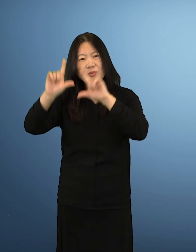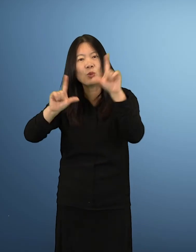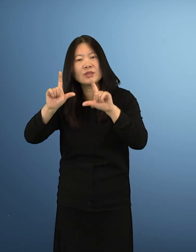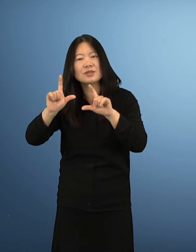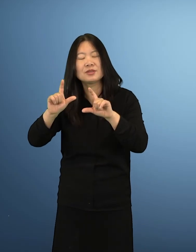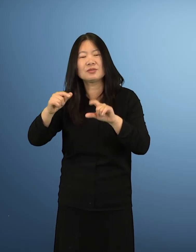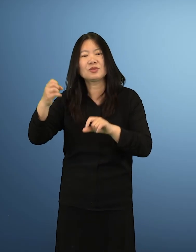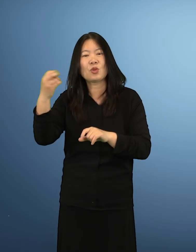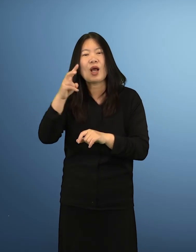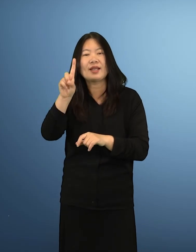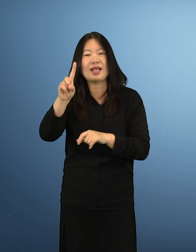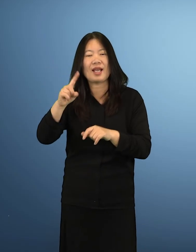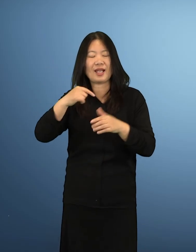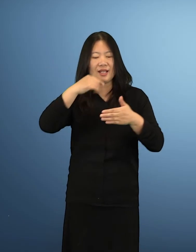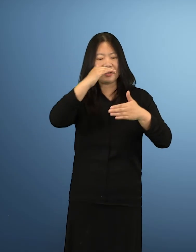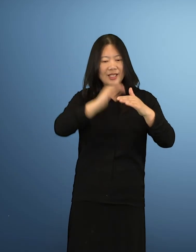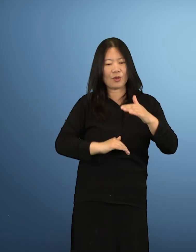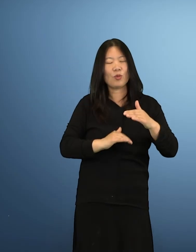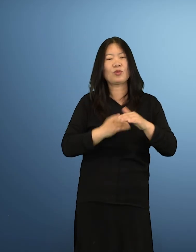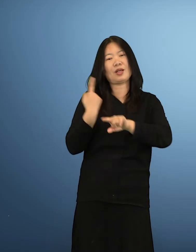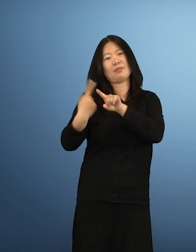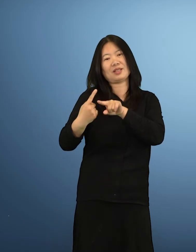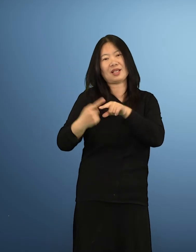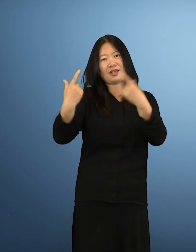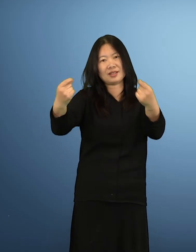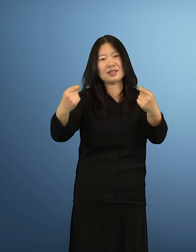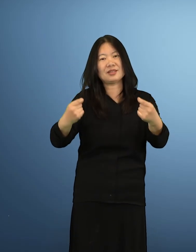것을 잊어버려서는 안 돼요.